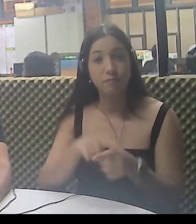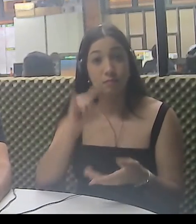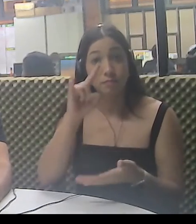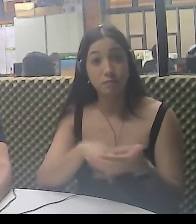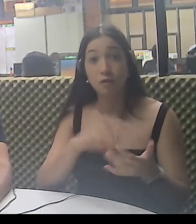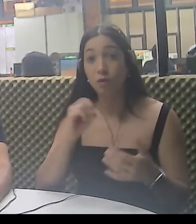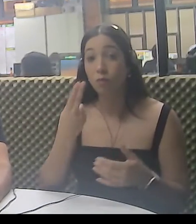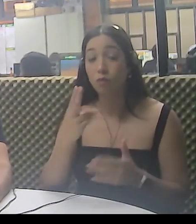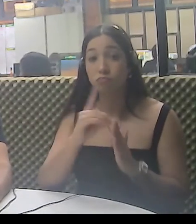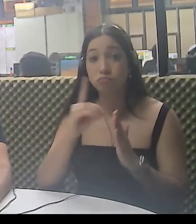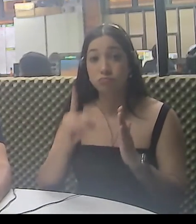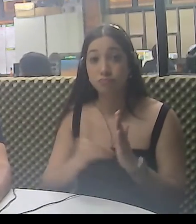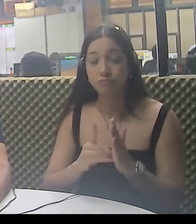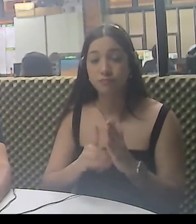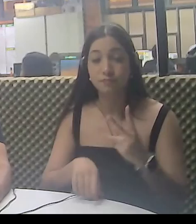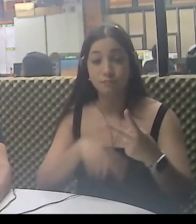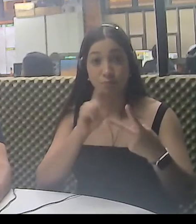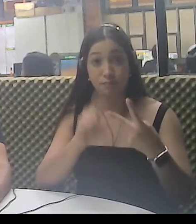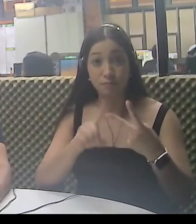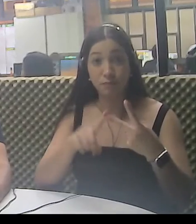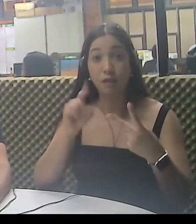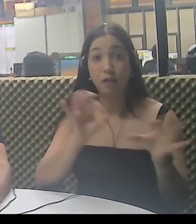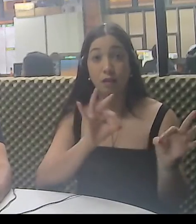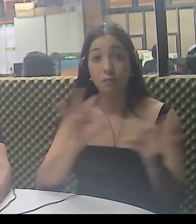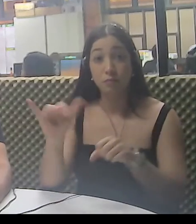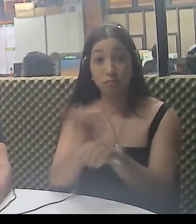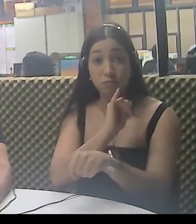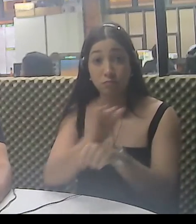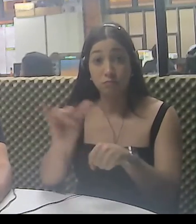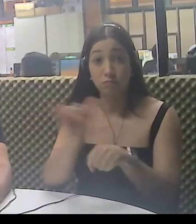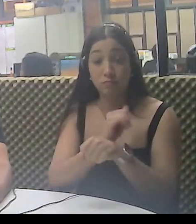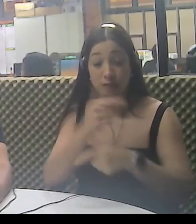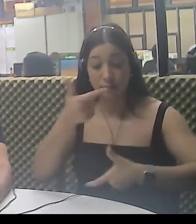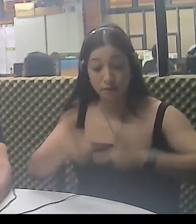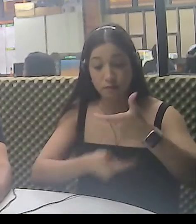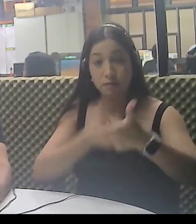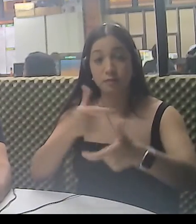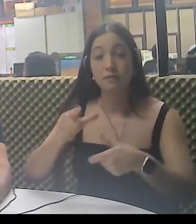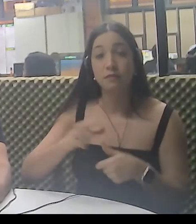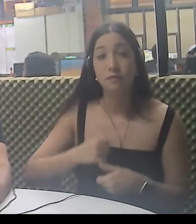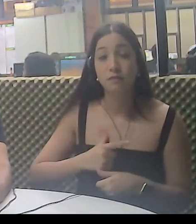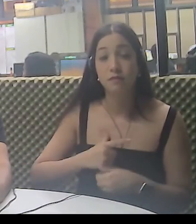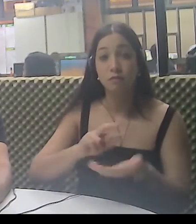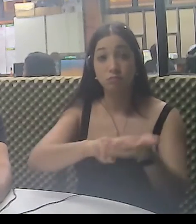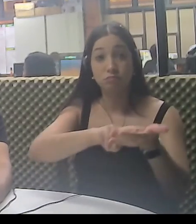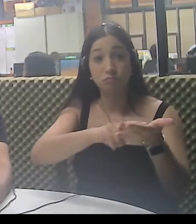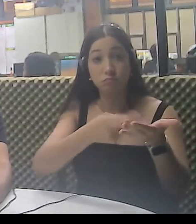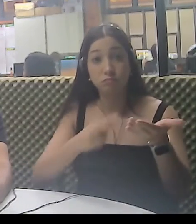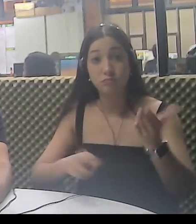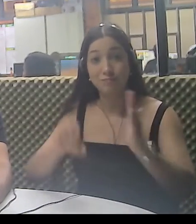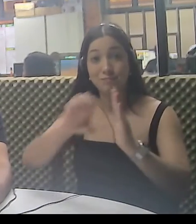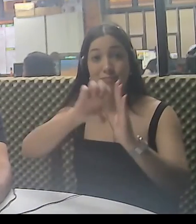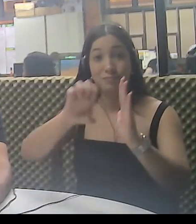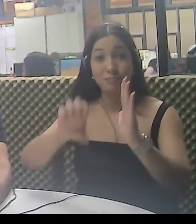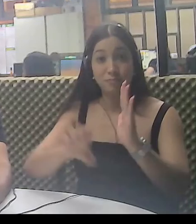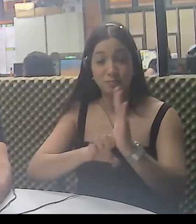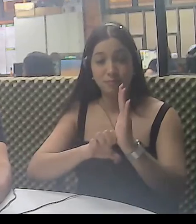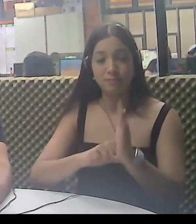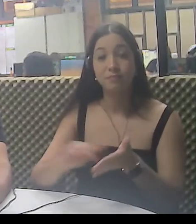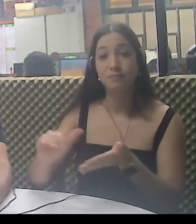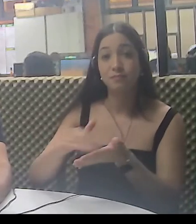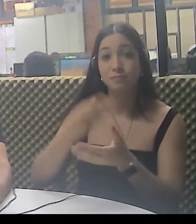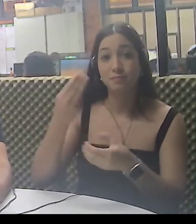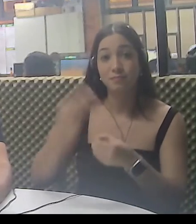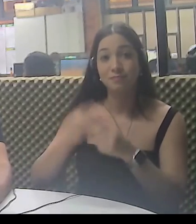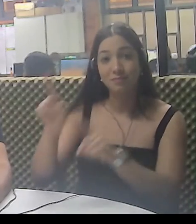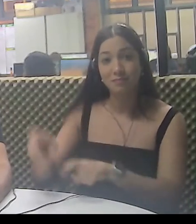ou declarações. Já o segundo é o plano de negócios, que está presente em forma de roteiro no edital. A secretária